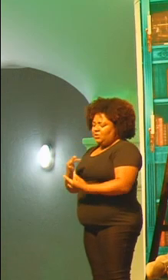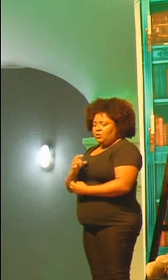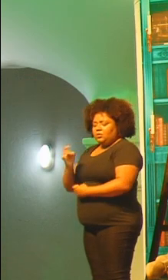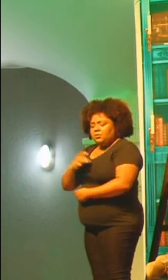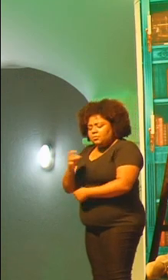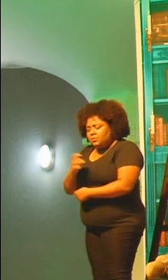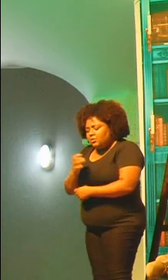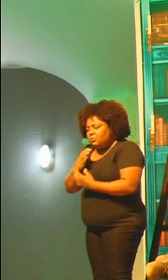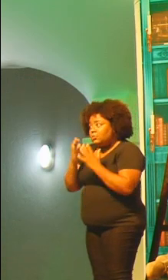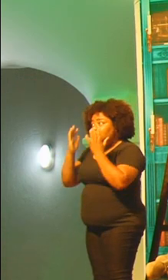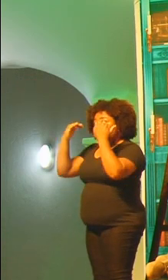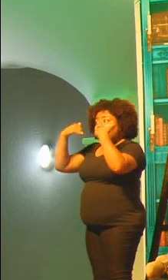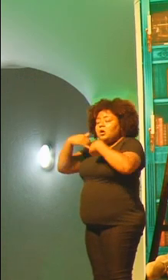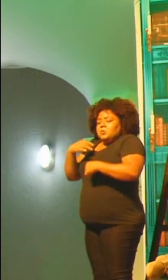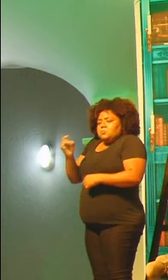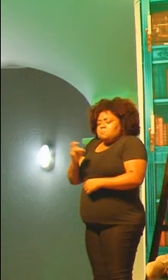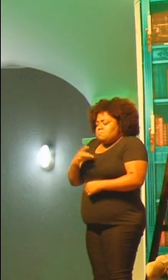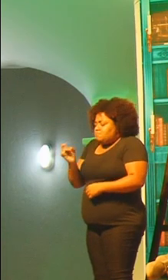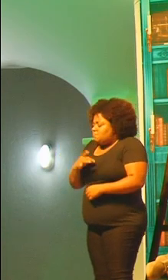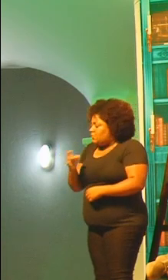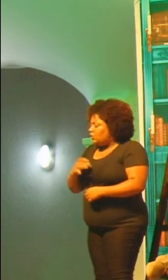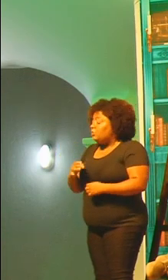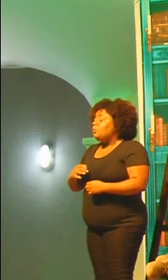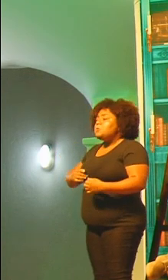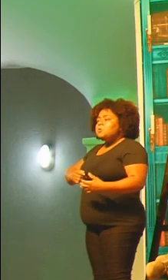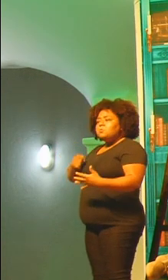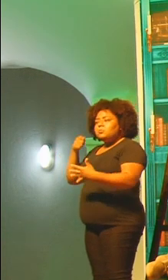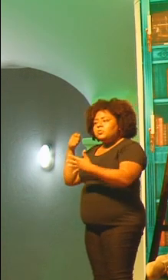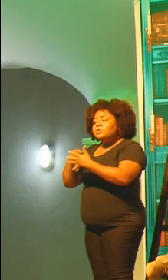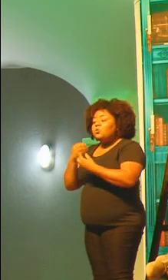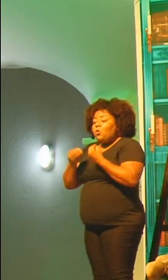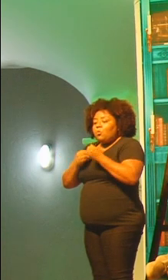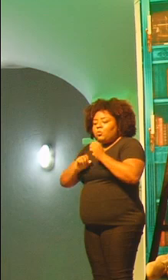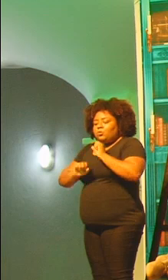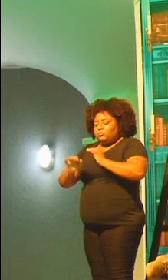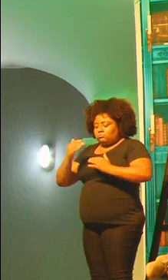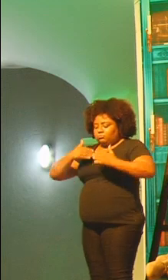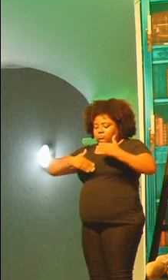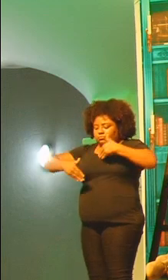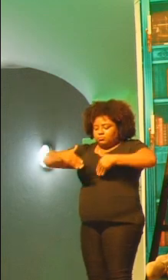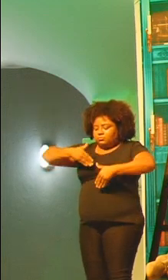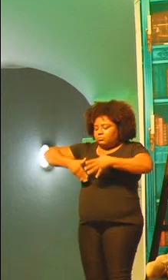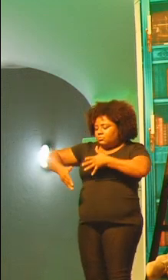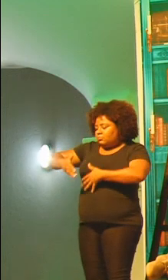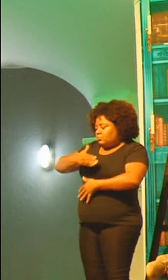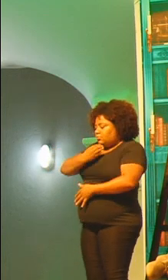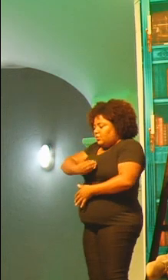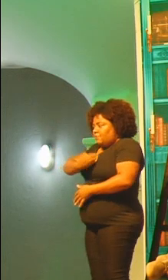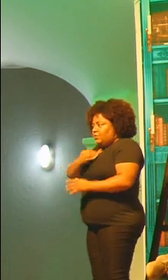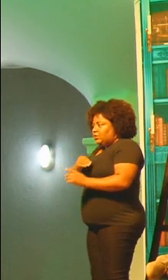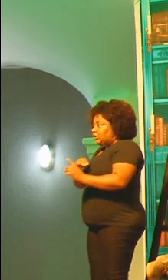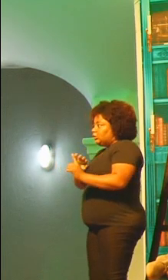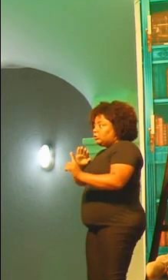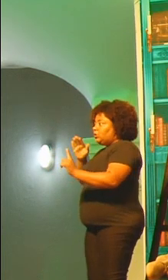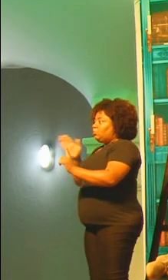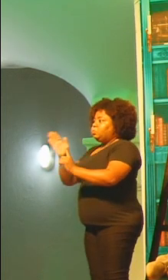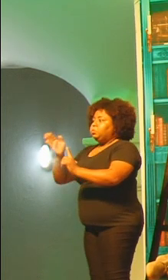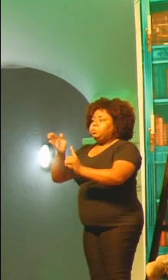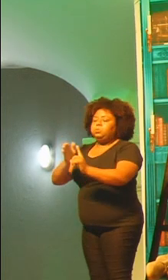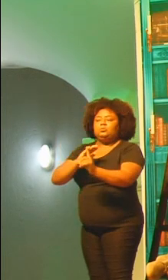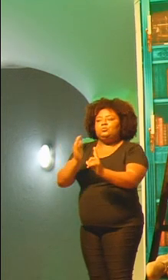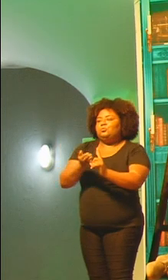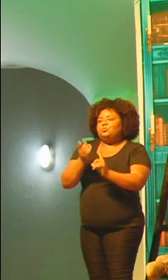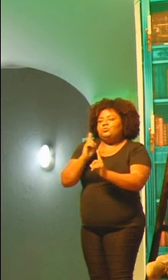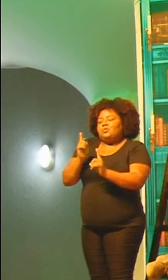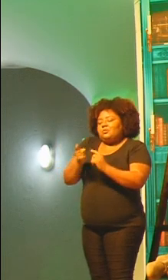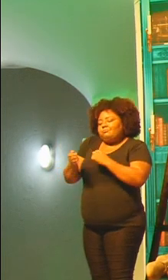medo e por isso preservamos tanto as nossas vidas a ponto de não vivermos tudo o que poderíamos ter